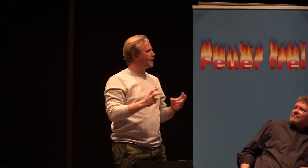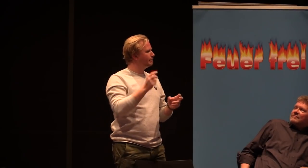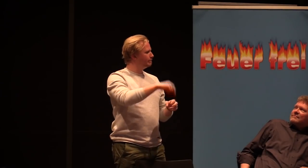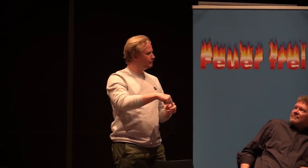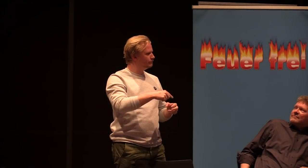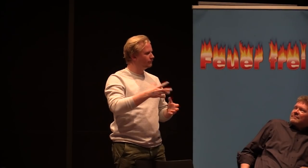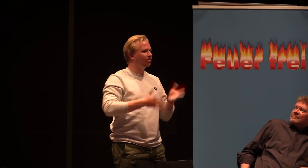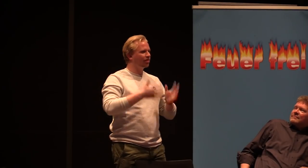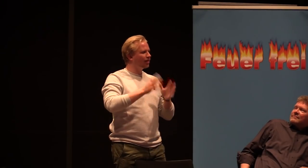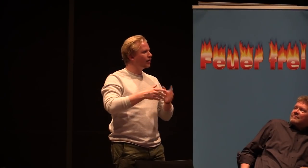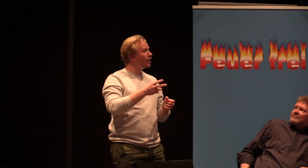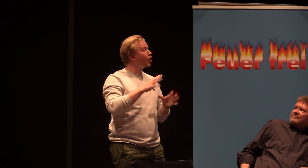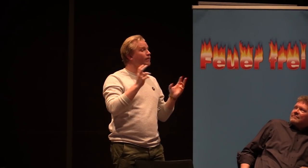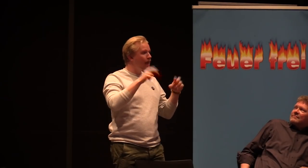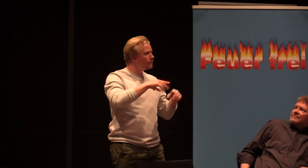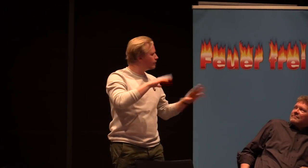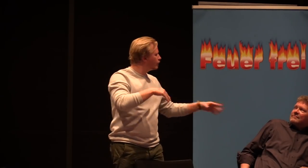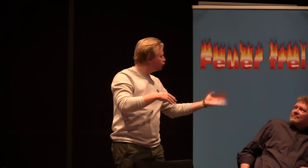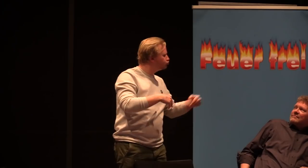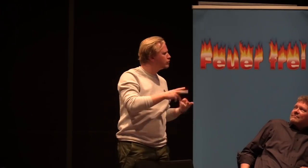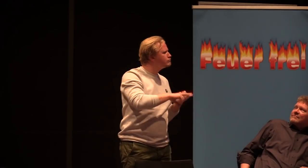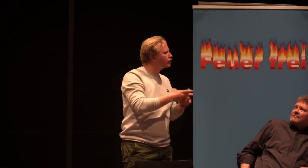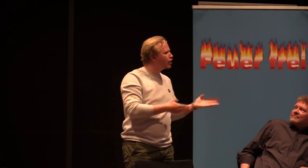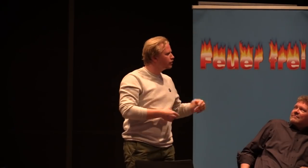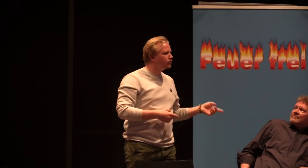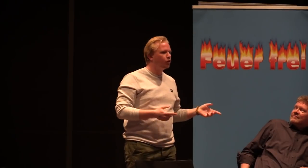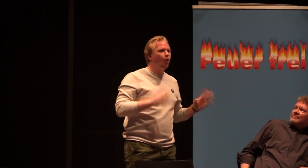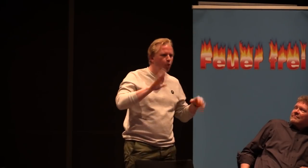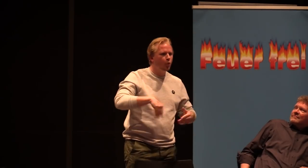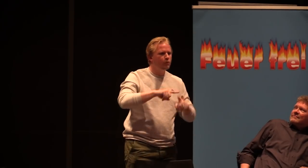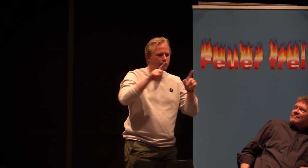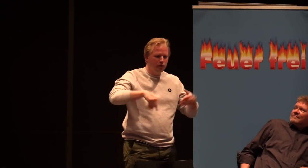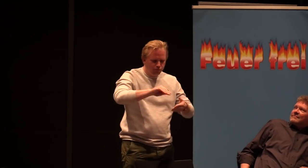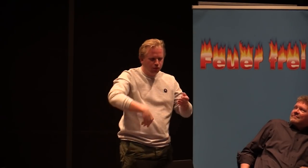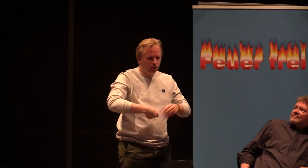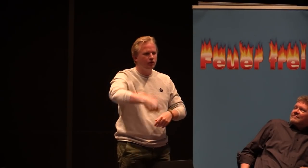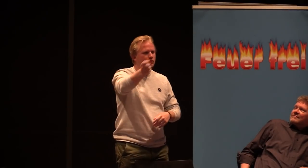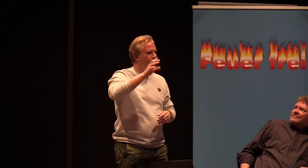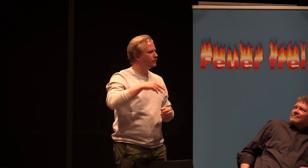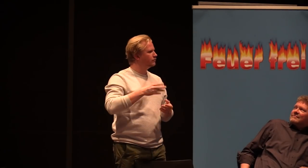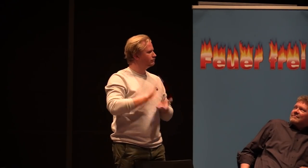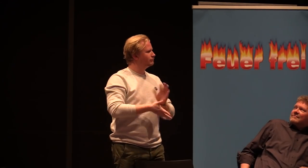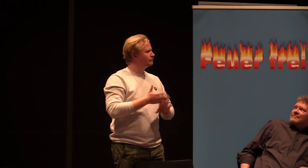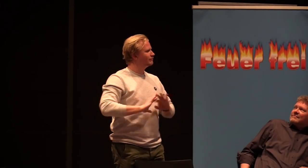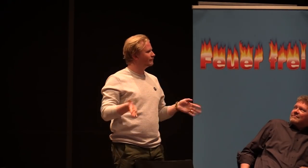mittlerweile so alt, aber man darf auch nicht vergessen, früher gab es ja sowas wie Handy nicht. Man hat sich einfach getroffen im Clubheim, hat sich